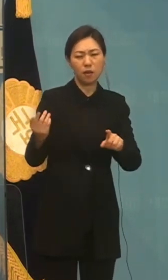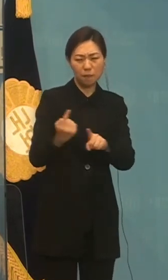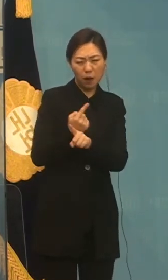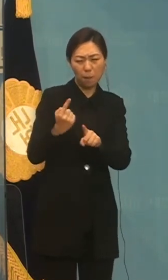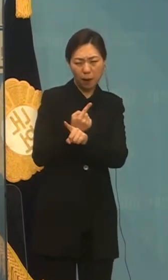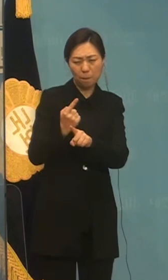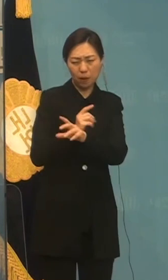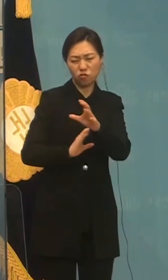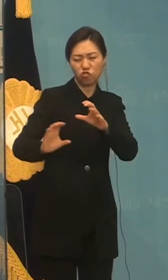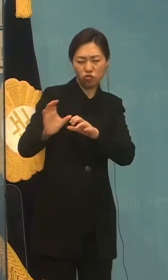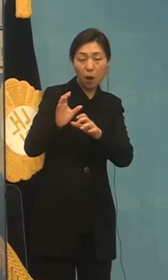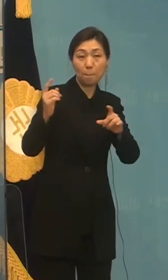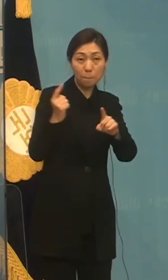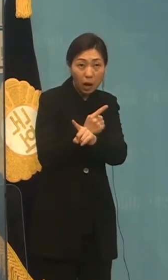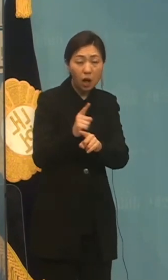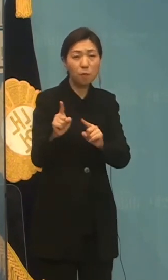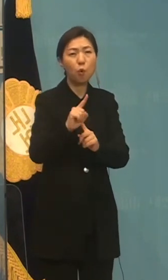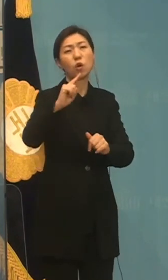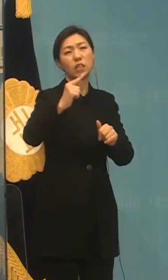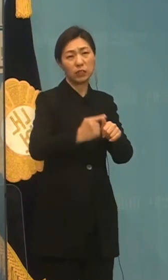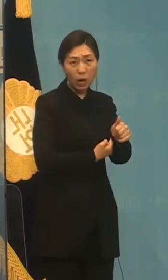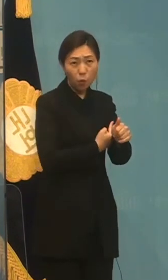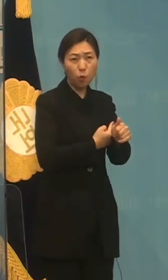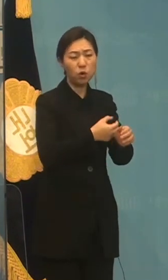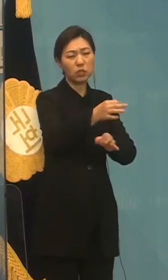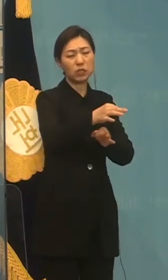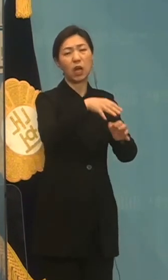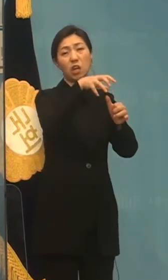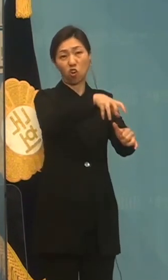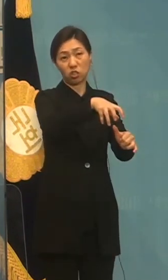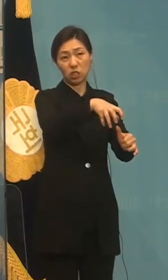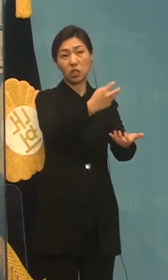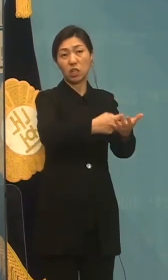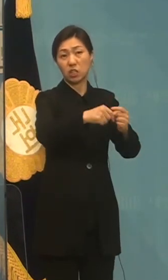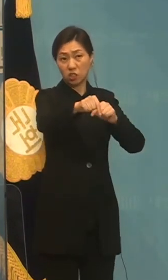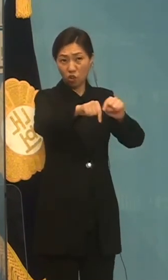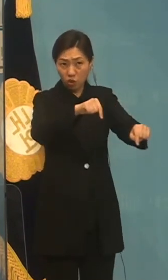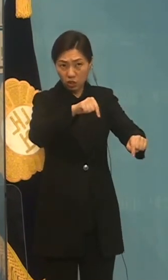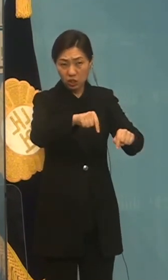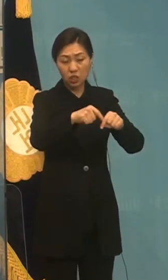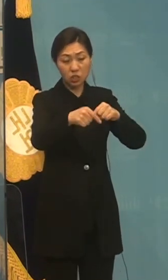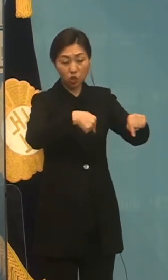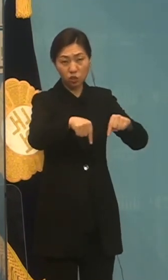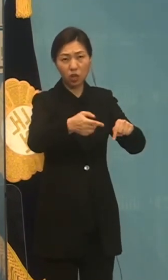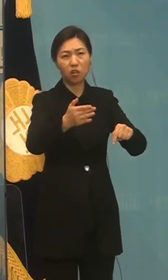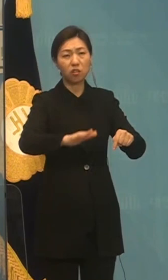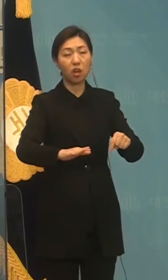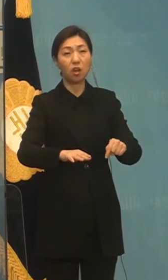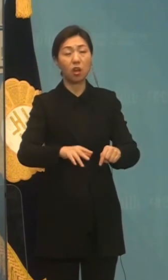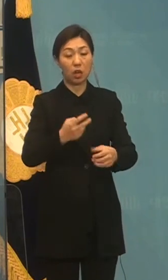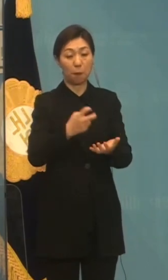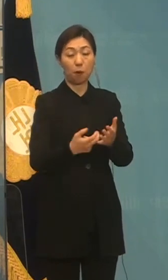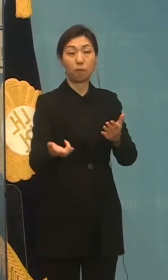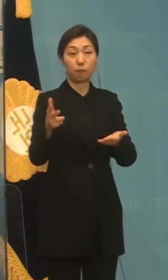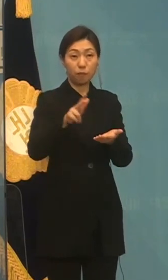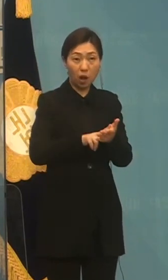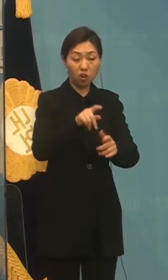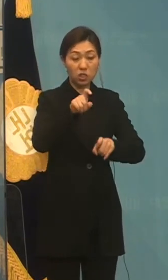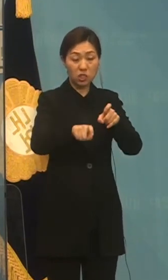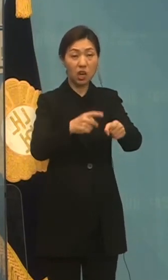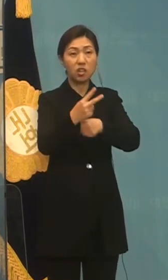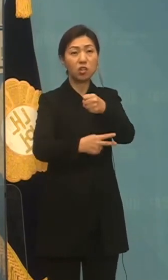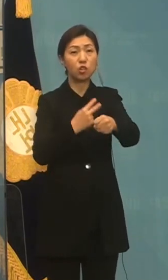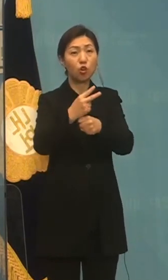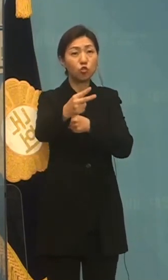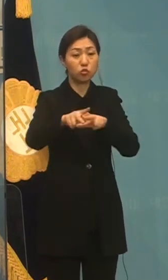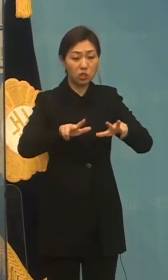겨우 마련한 것이 자동시장 경기 제도였다. 그런데 시행 2년째 벌써부터 딴 소리를 하고 있으니 국가의